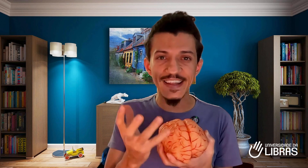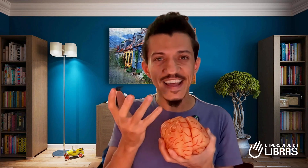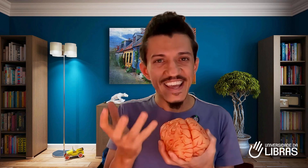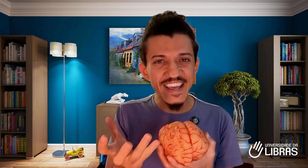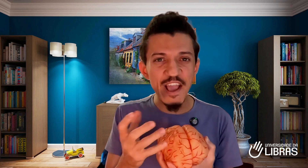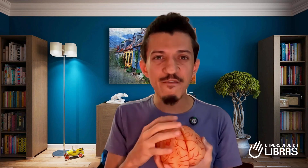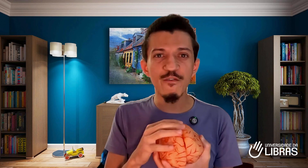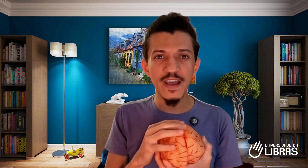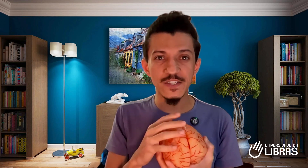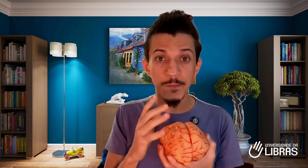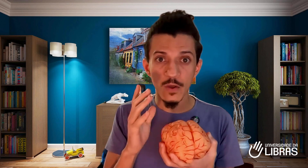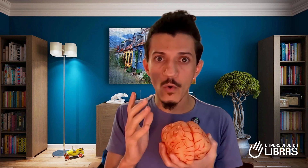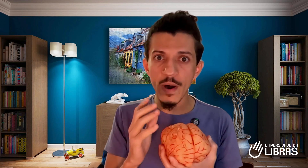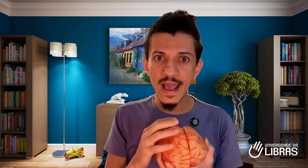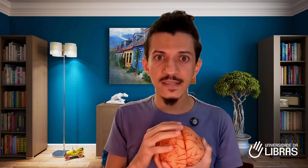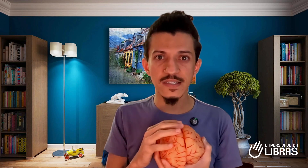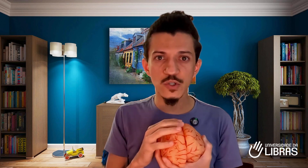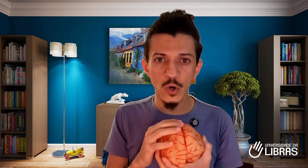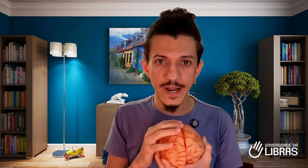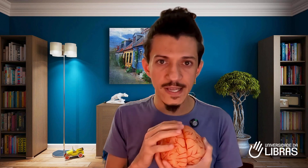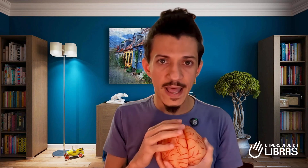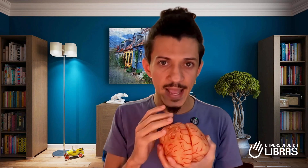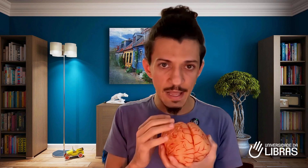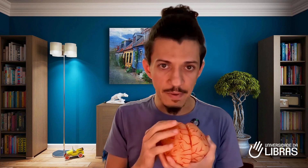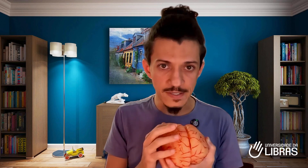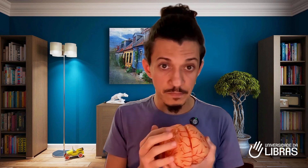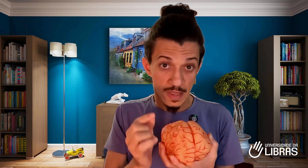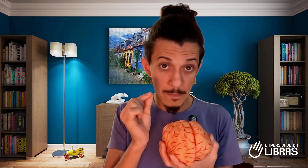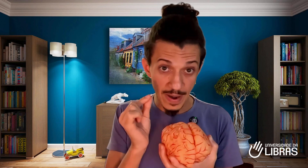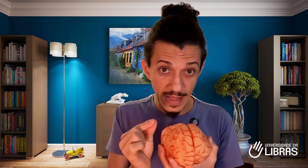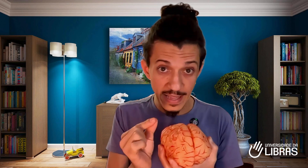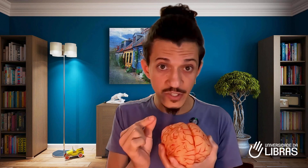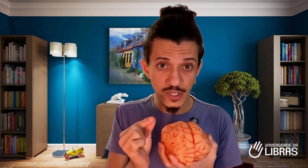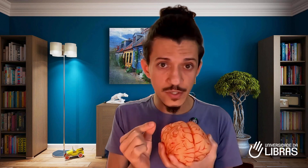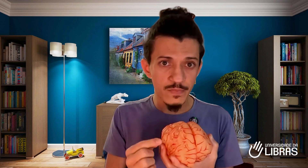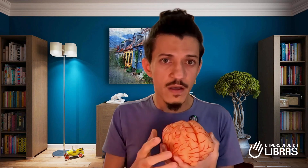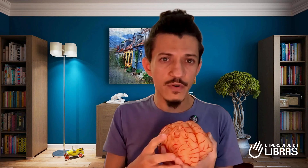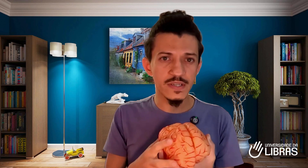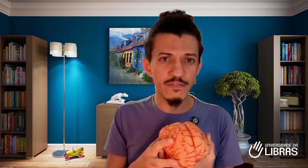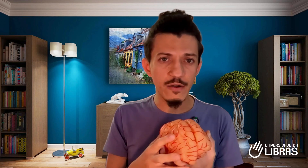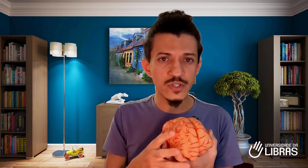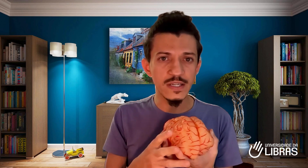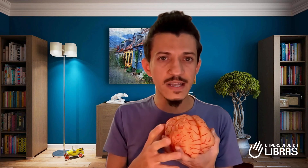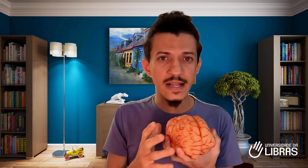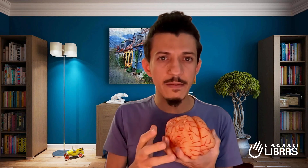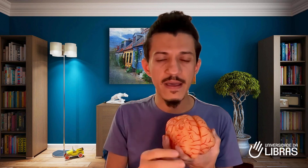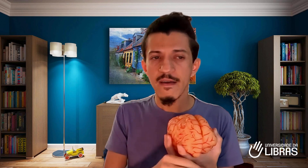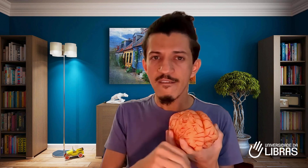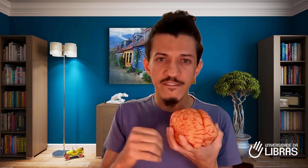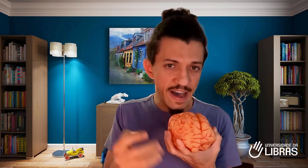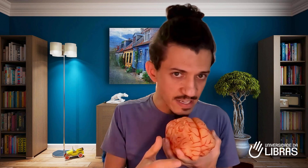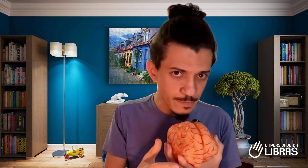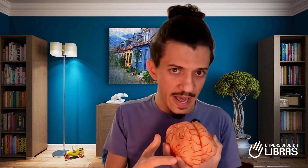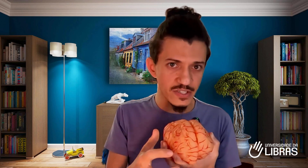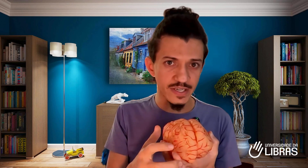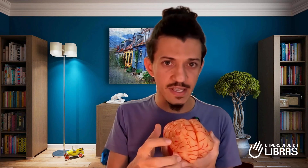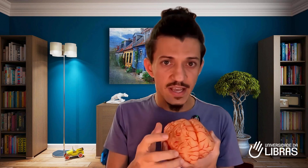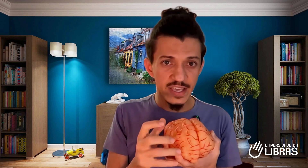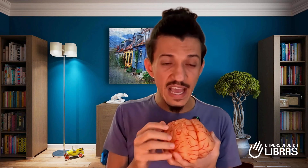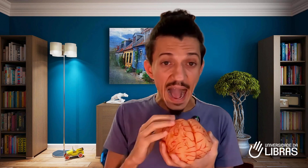e envolvente com essas histórias em Libras. E para além disso, você vai utilizar também várias práticas que